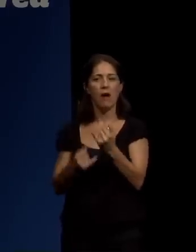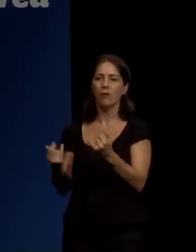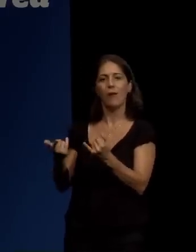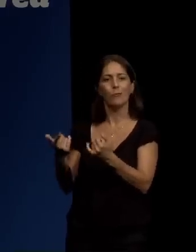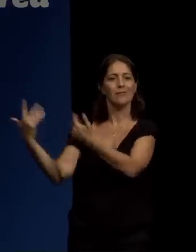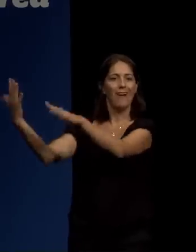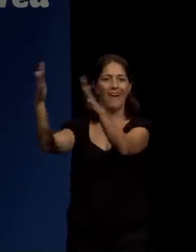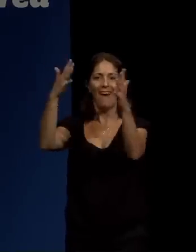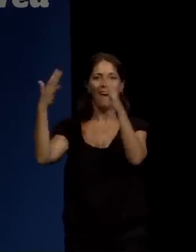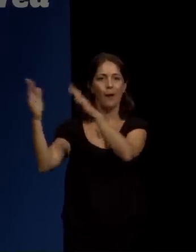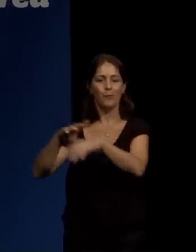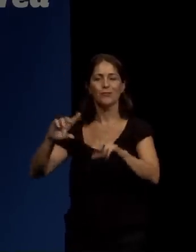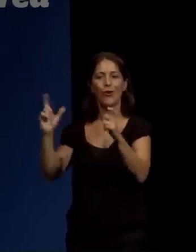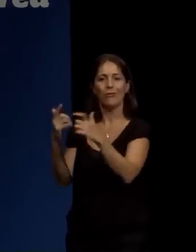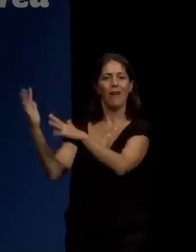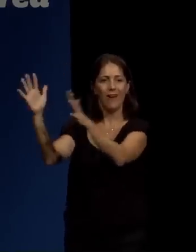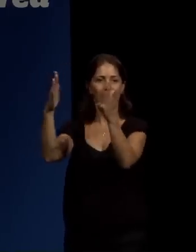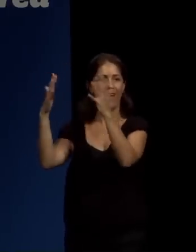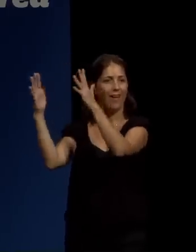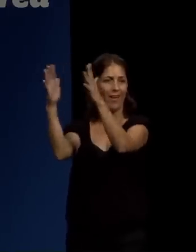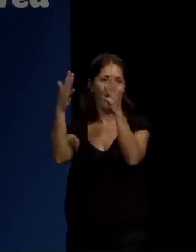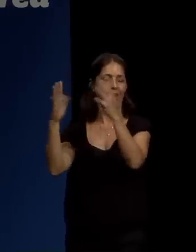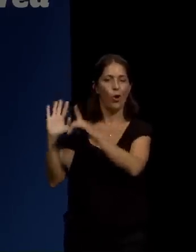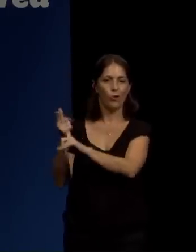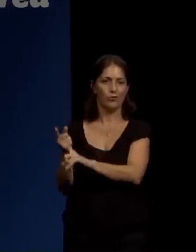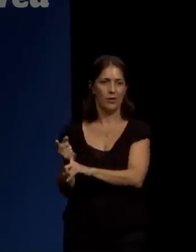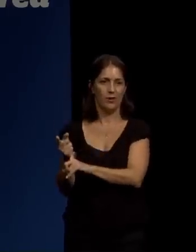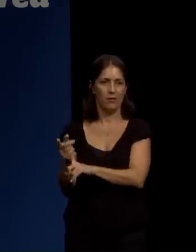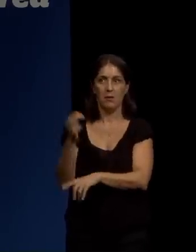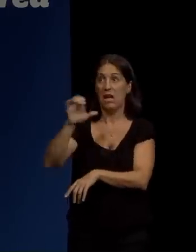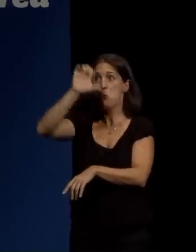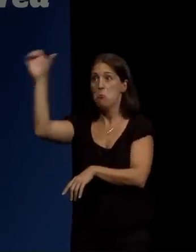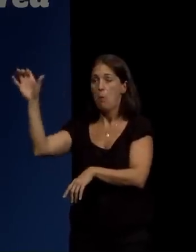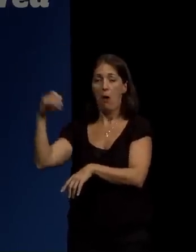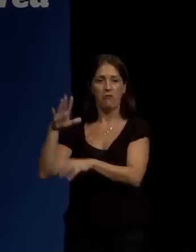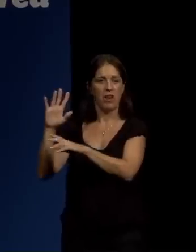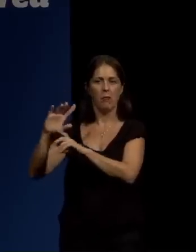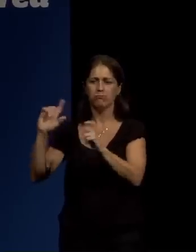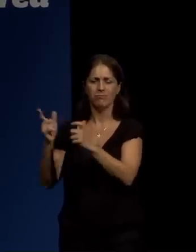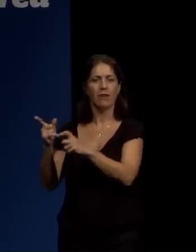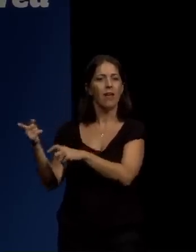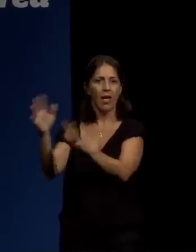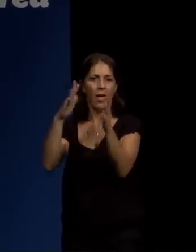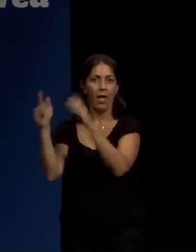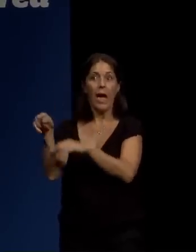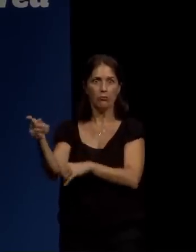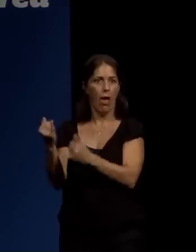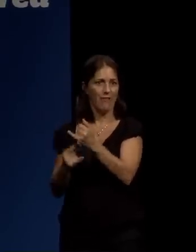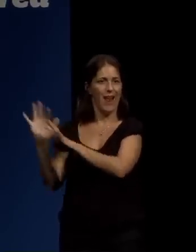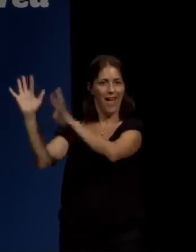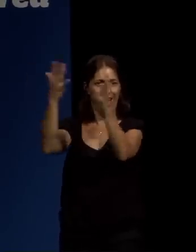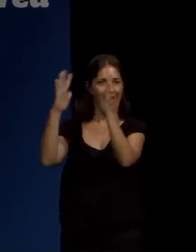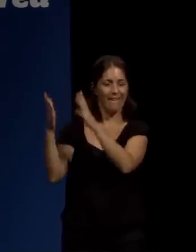nos Consellos de Europa, nos acordos da Unión Europea, e nos Consellos de Administración. Aí sí era onde se buscaban os